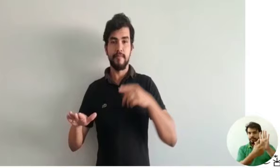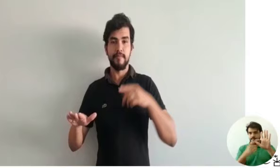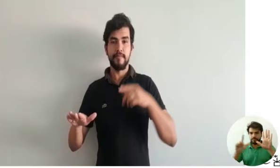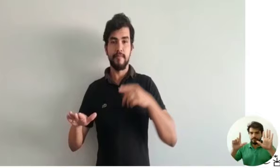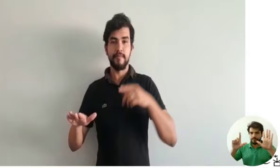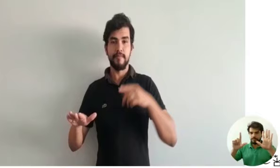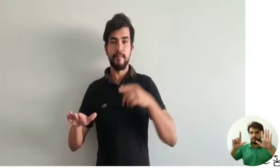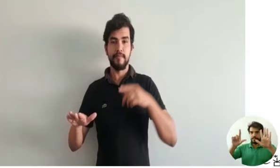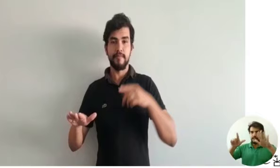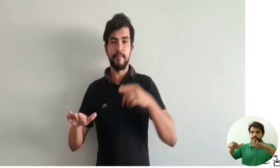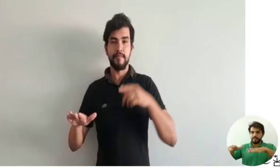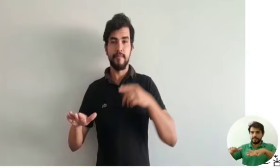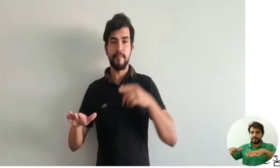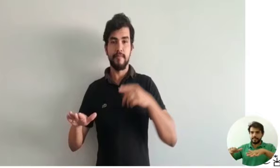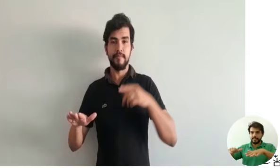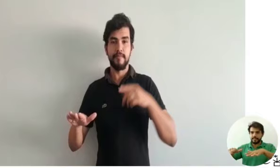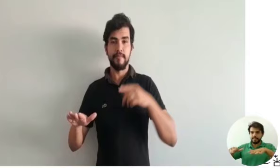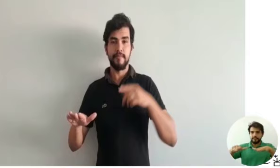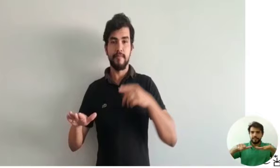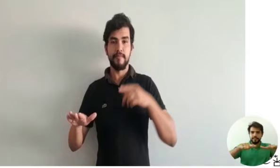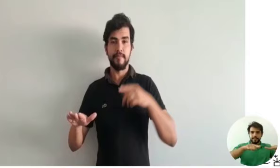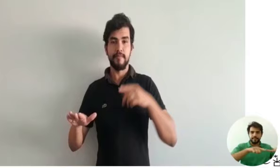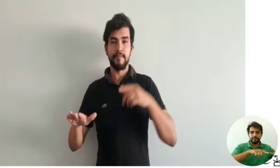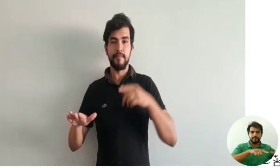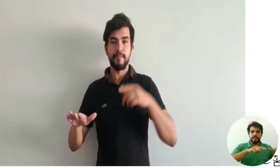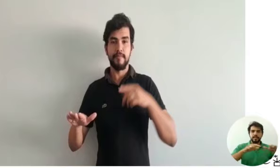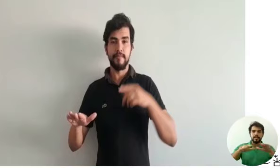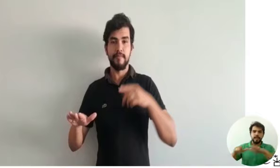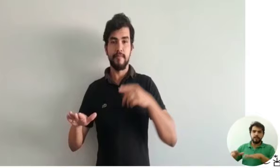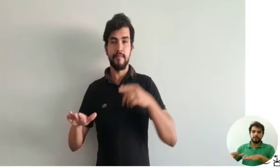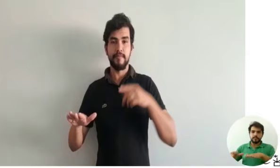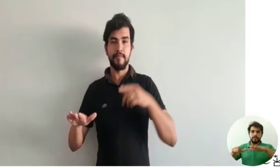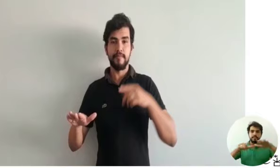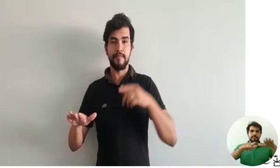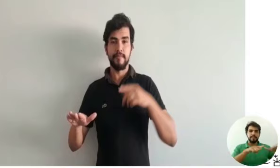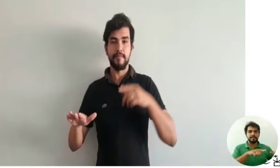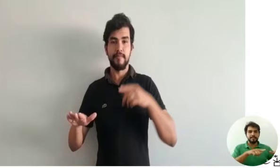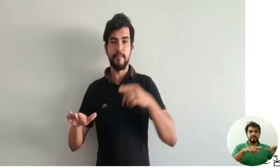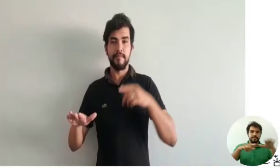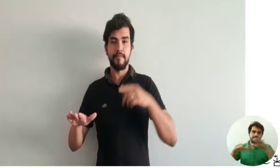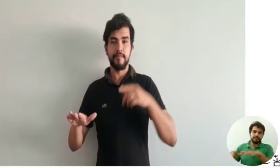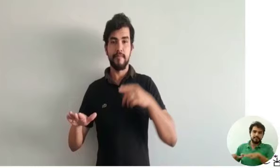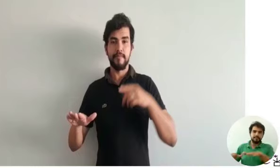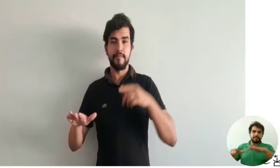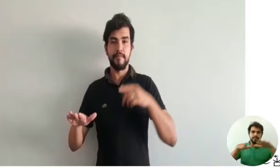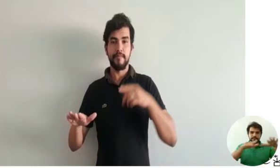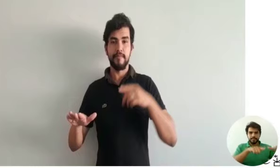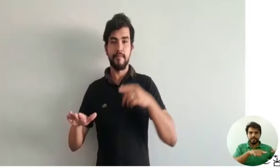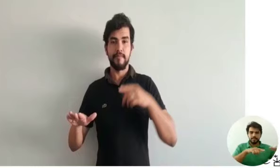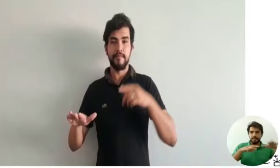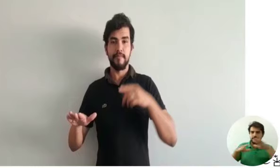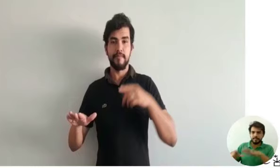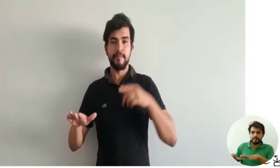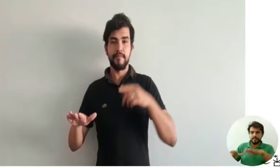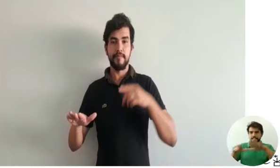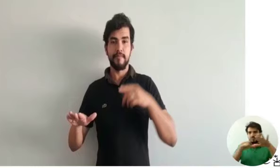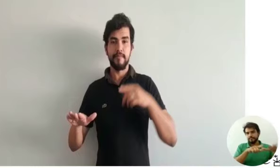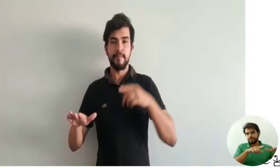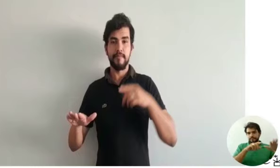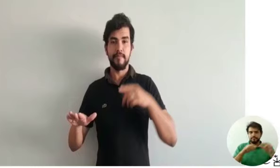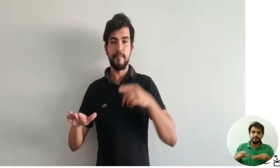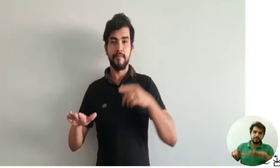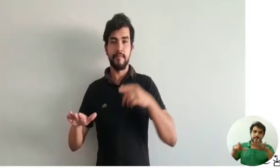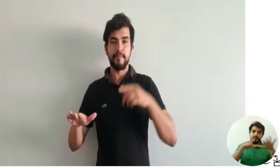Cinco dedos, mais dois sets. Aí baixa e faz isso aqui. É o sinal de semana, segunda a domingo,